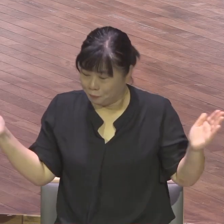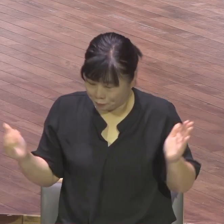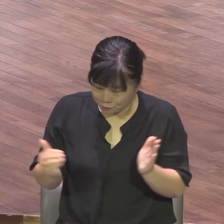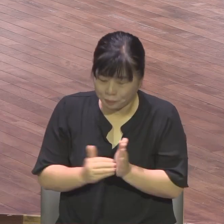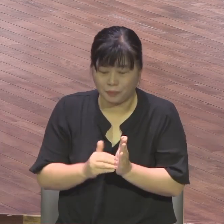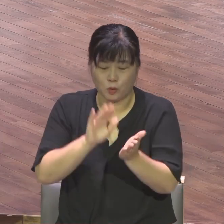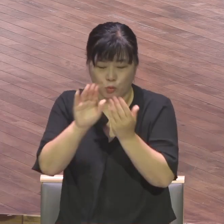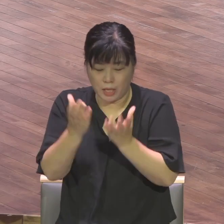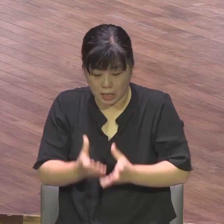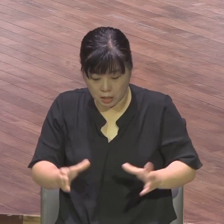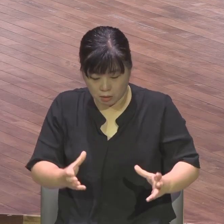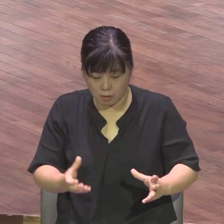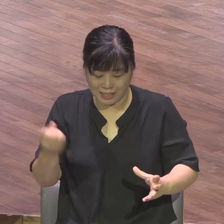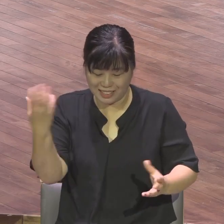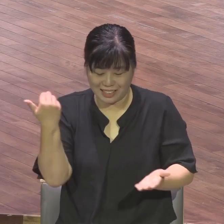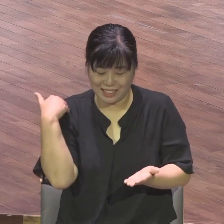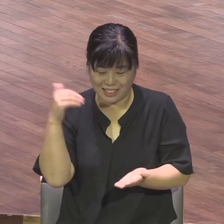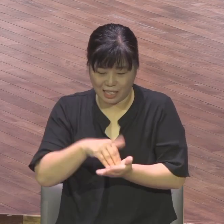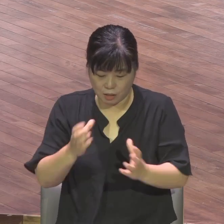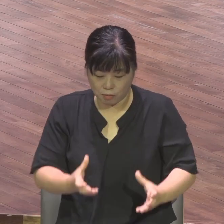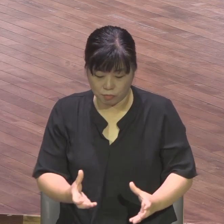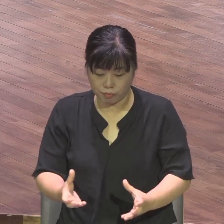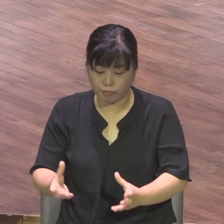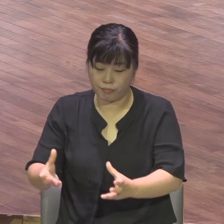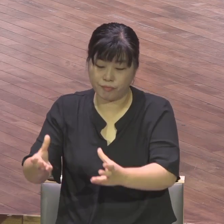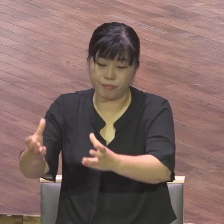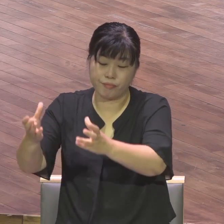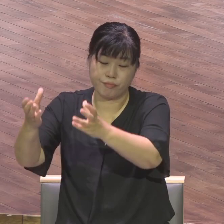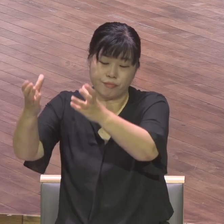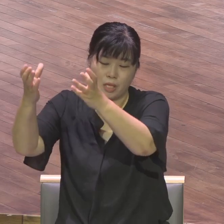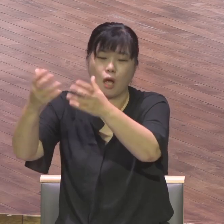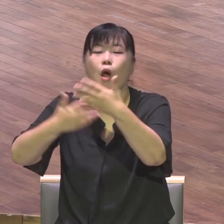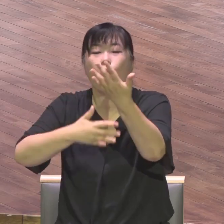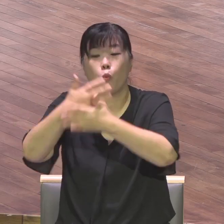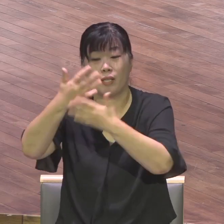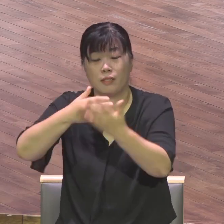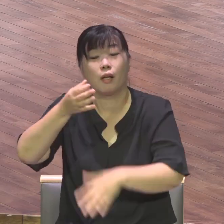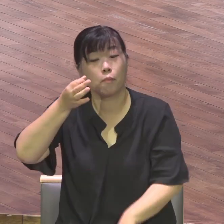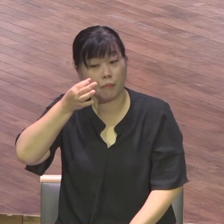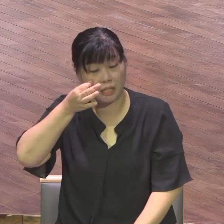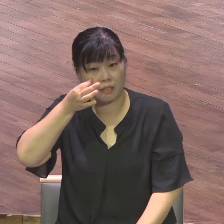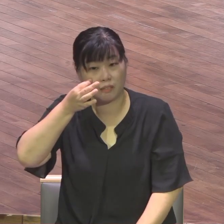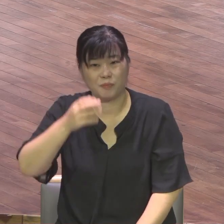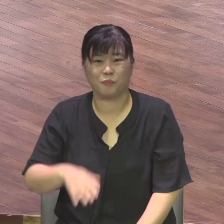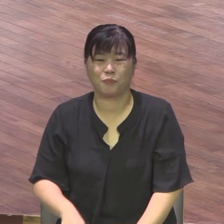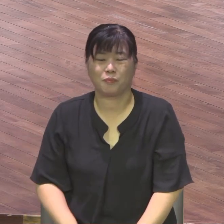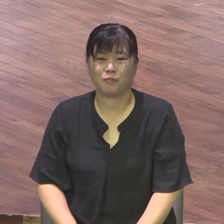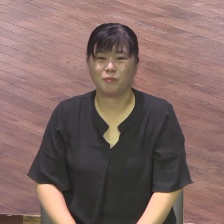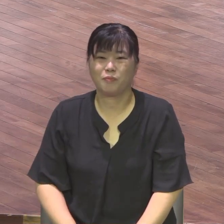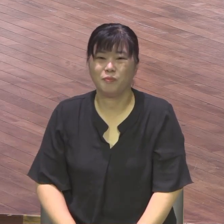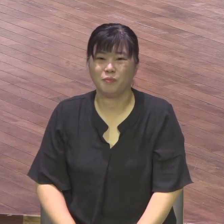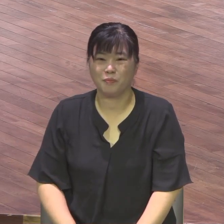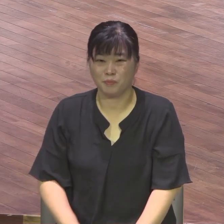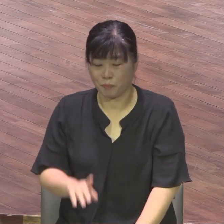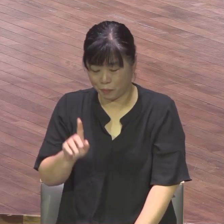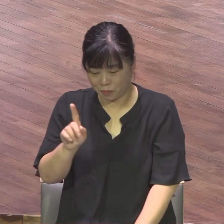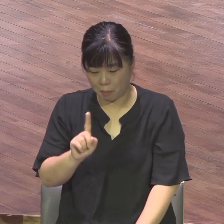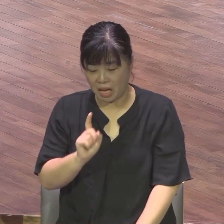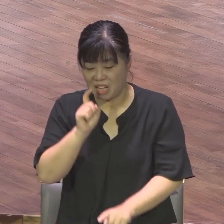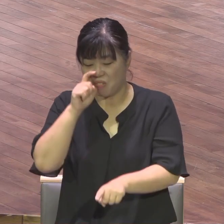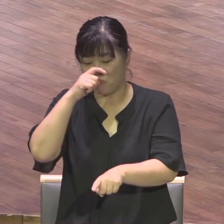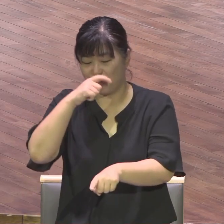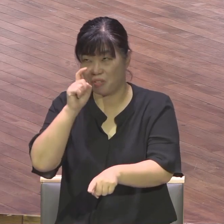환상을 봤습니다. 이 환상의 의미는 당시에 유대인들이 부정하다고 여긴 이방인들에